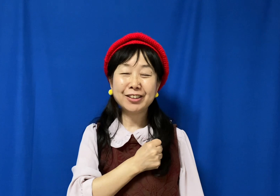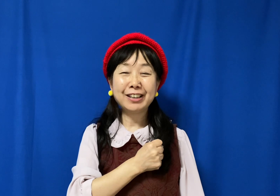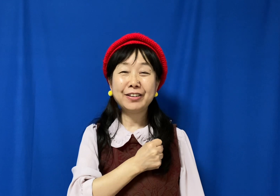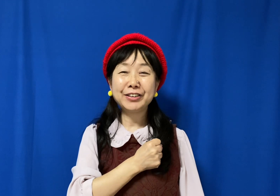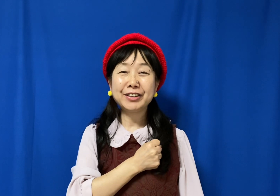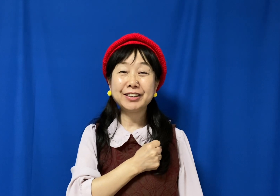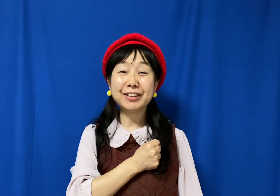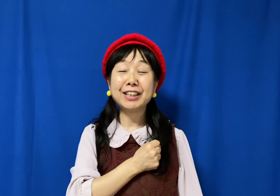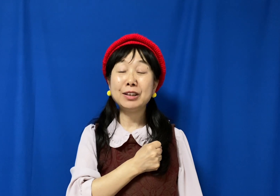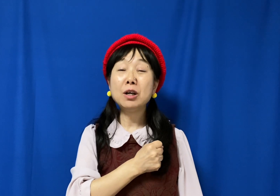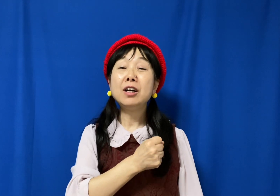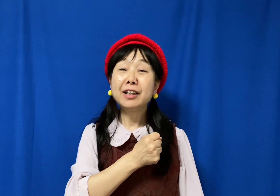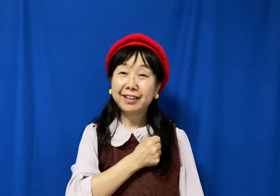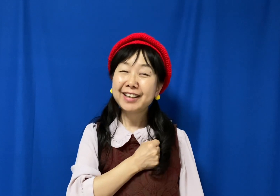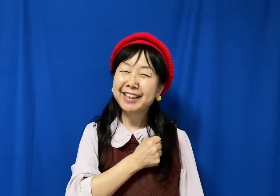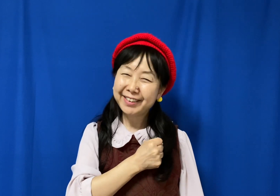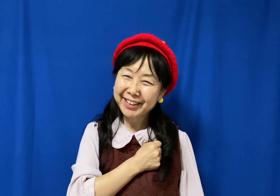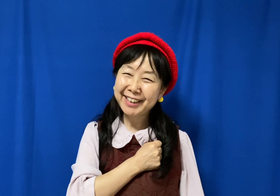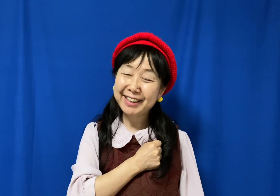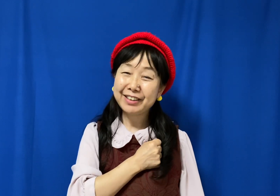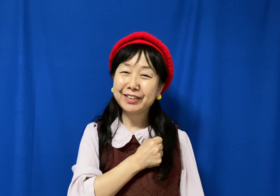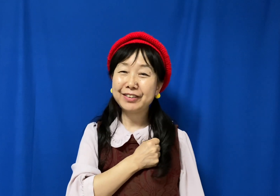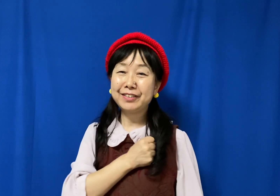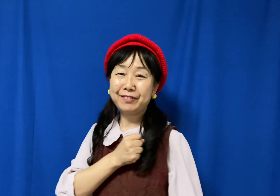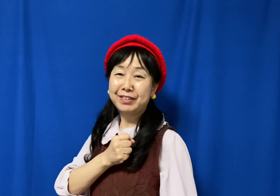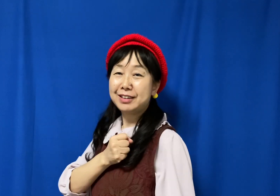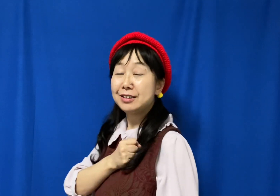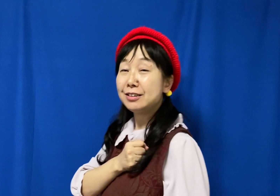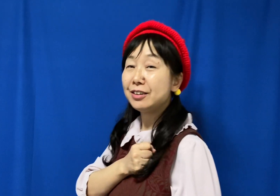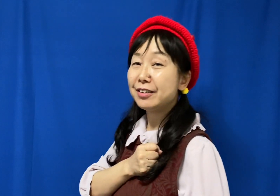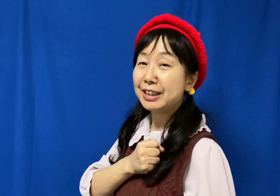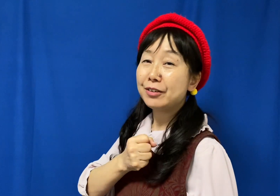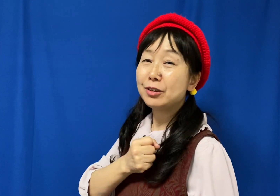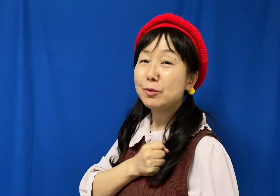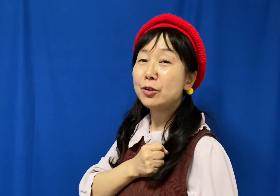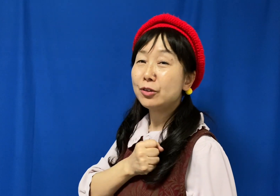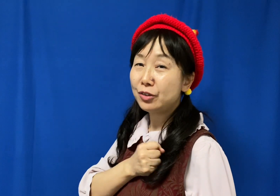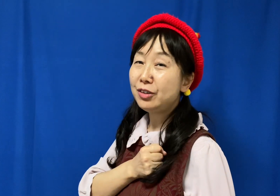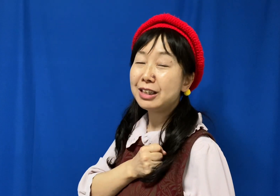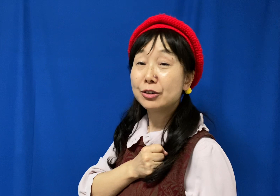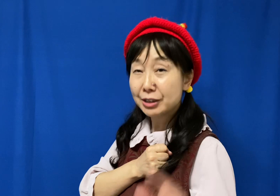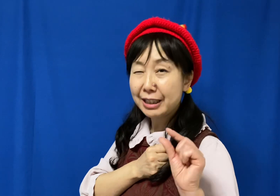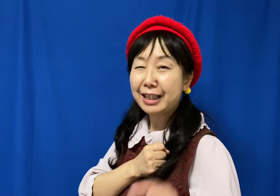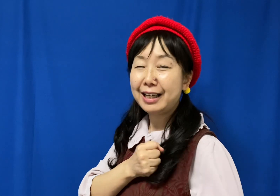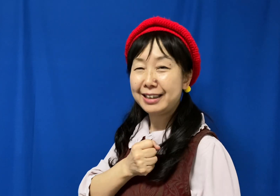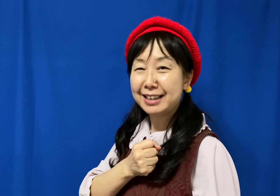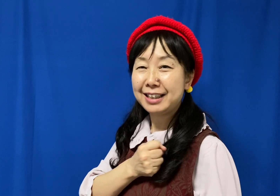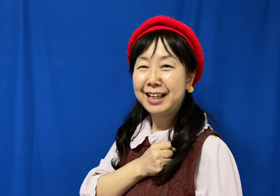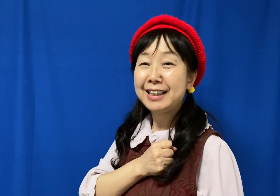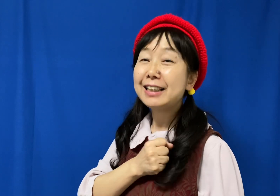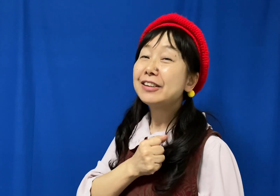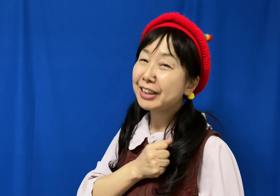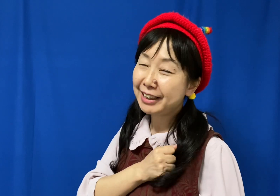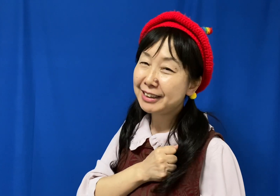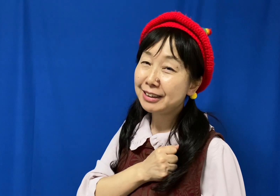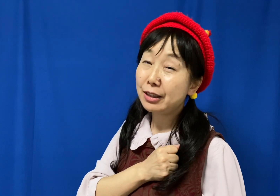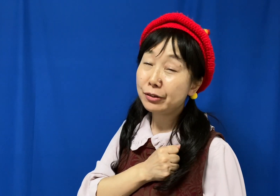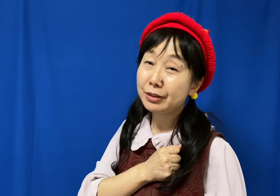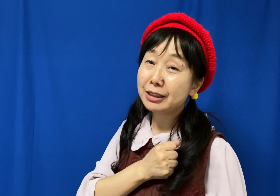が動く時のドキドキっていう音をするように、このトントンって少しだけ、ね、叩く形になるんですけど、